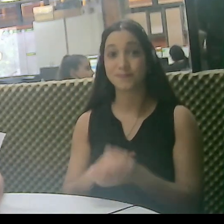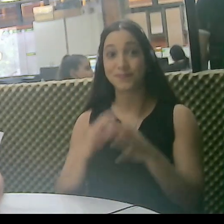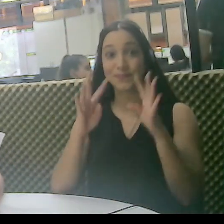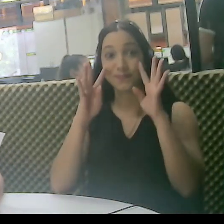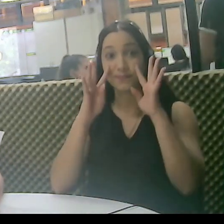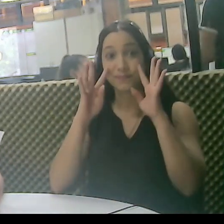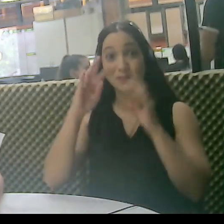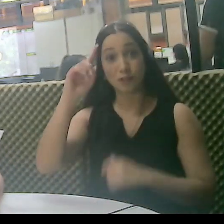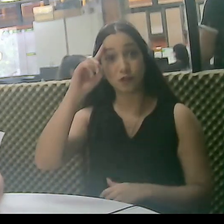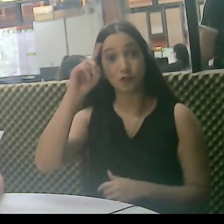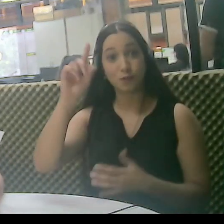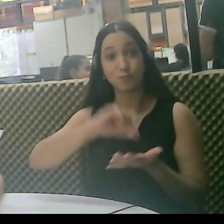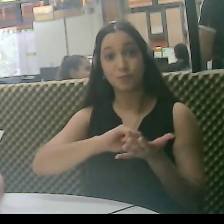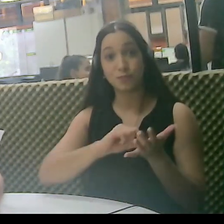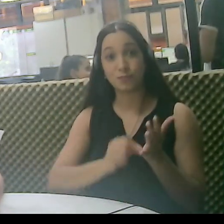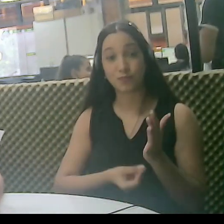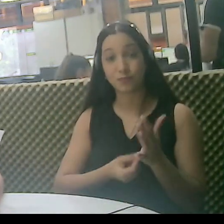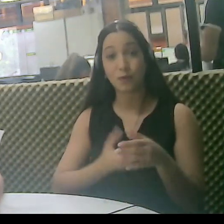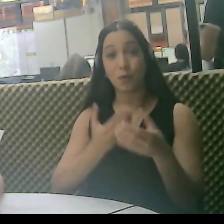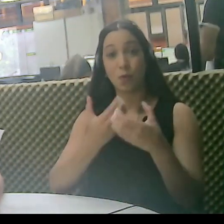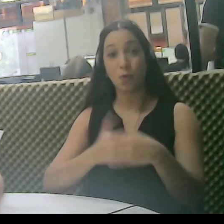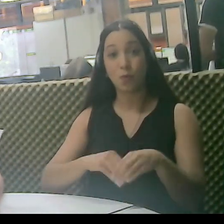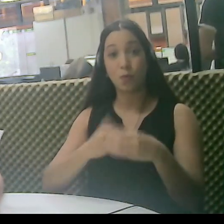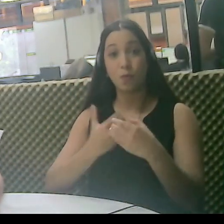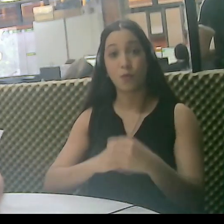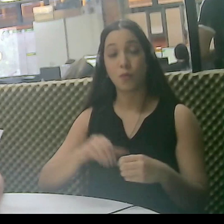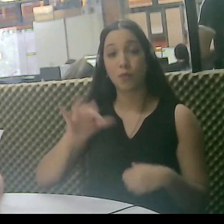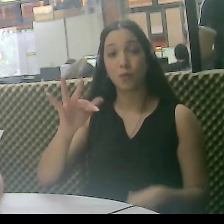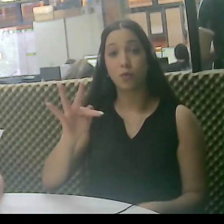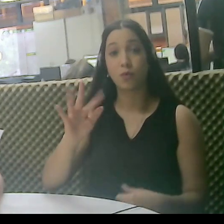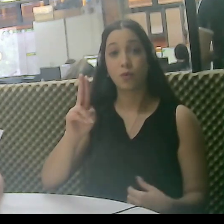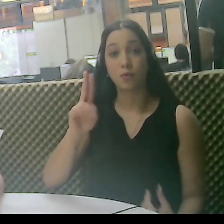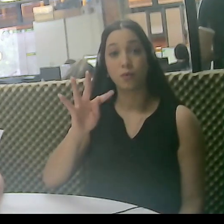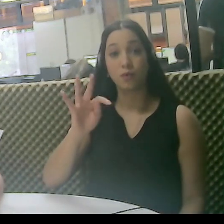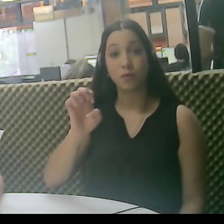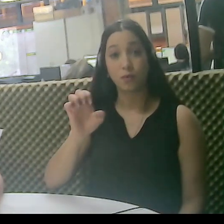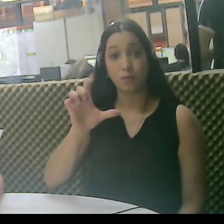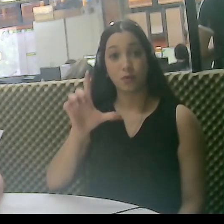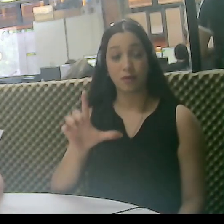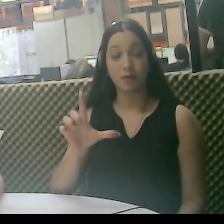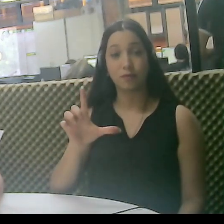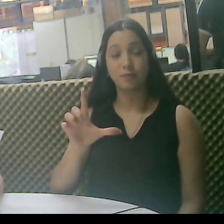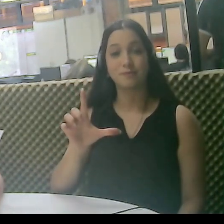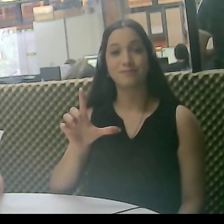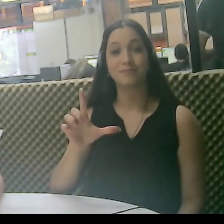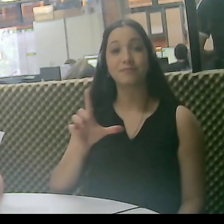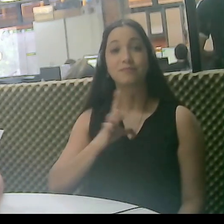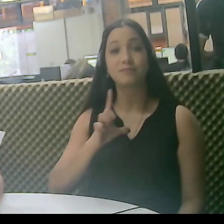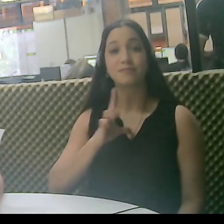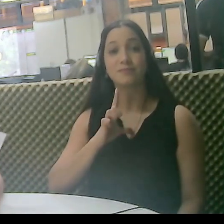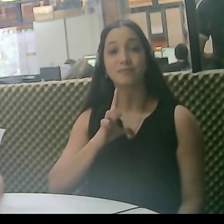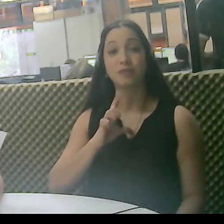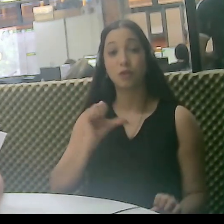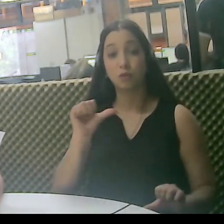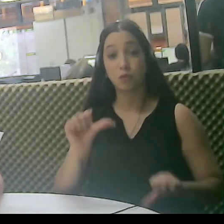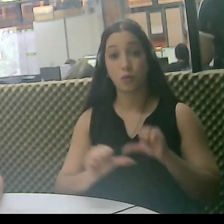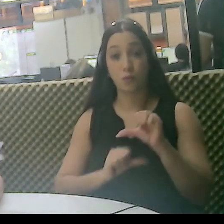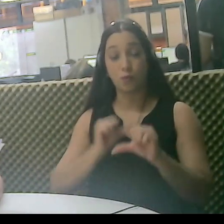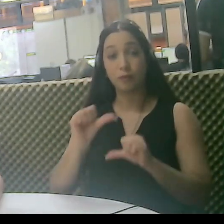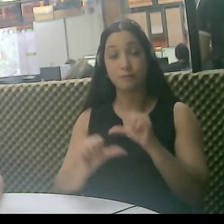Atenção, as datas de inscrições para o concurso da Fundação Uberlandense do Turismo, Esporte e Lazer, FUTEL, foram